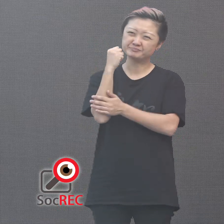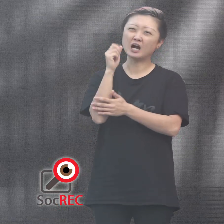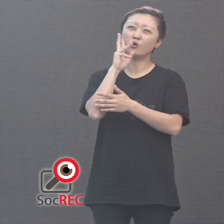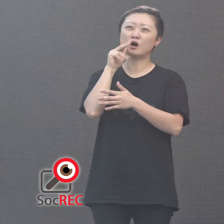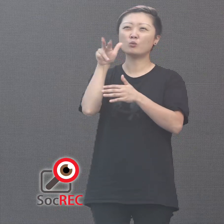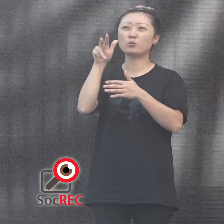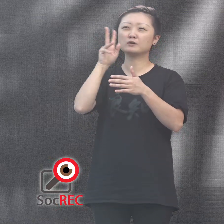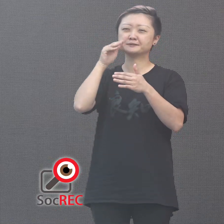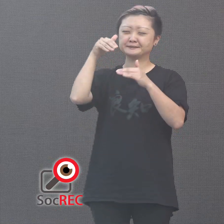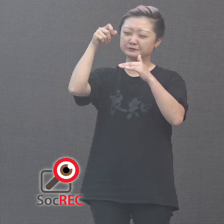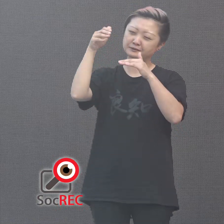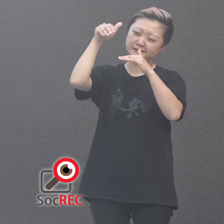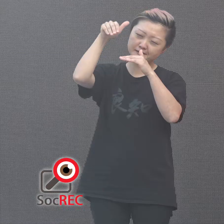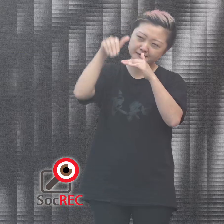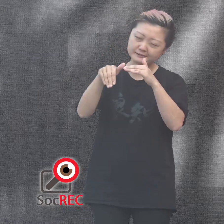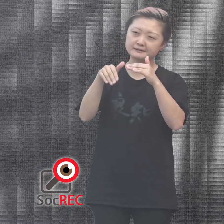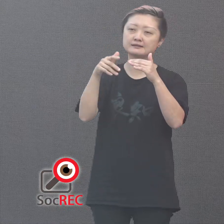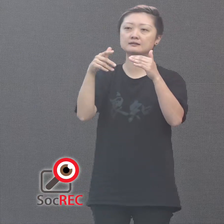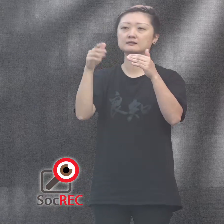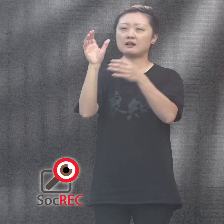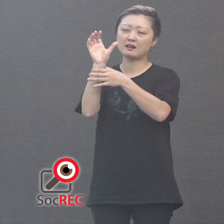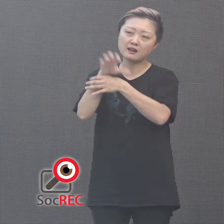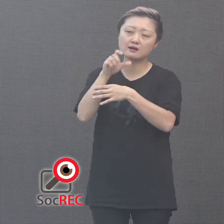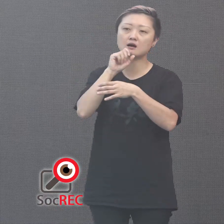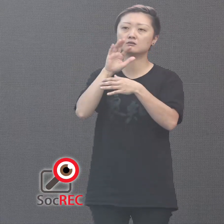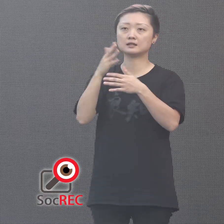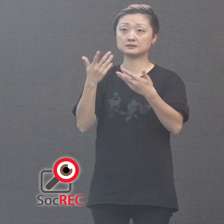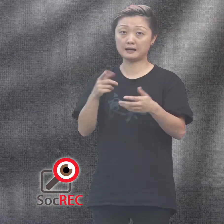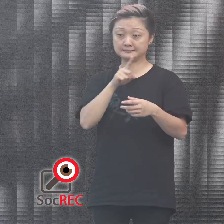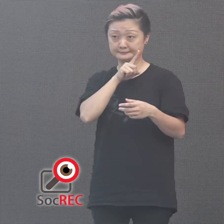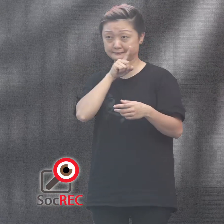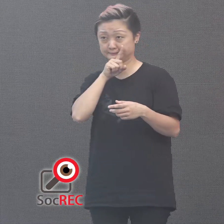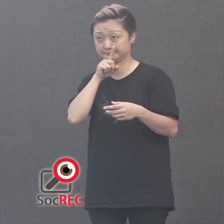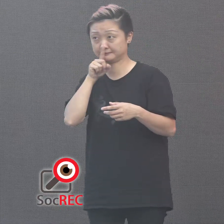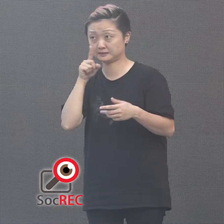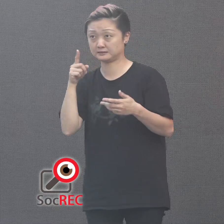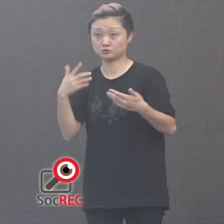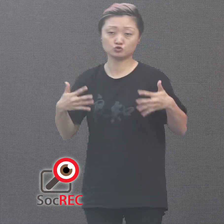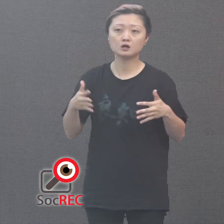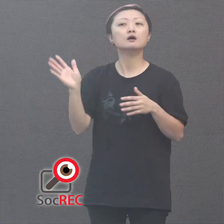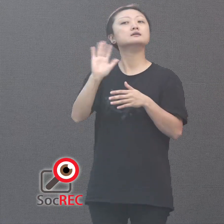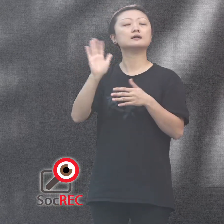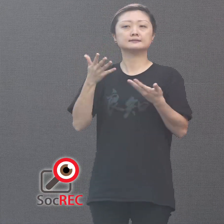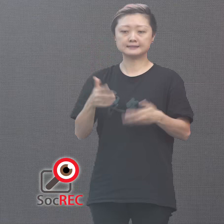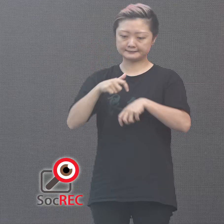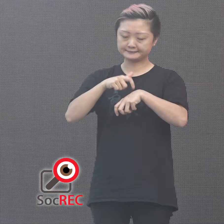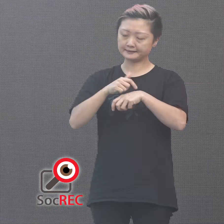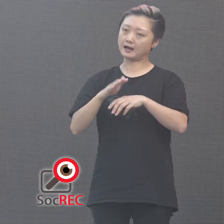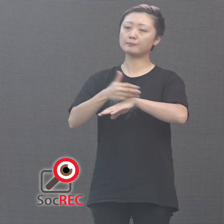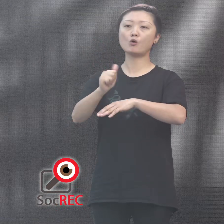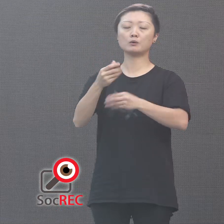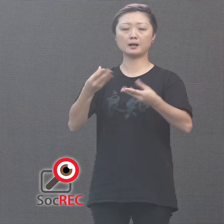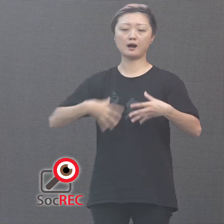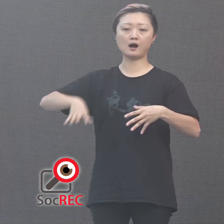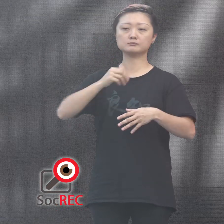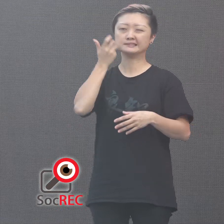咗啦，但我哋唔會喺沉默中度滅亡，反而我哋要用呢一個冷靜咗落嚟嘅時間，心間細作。去翻